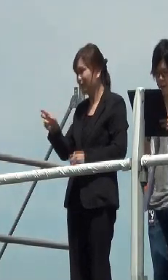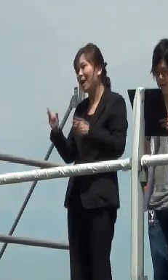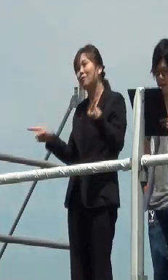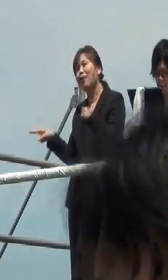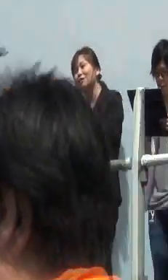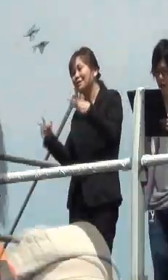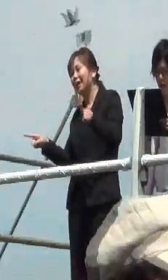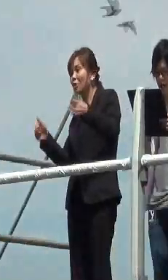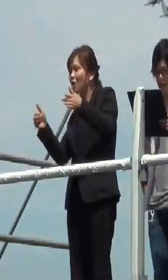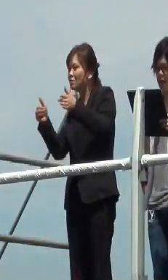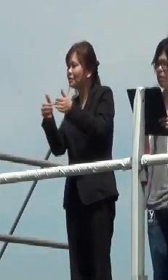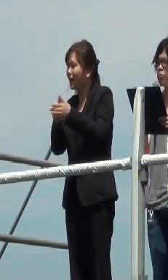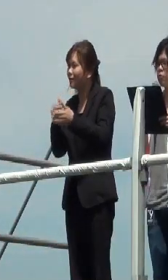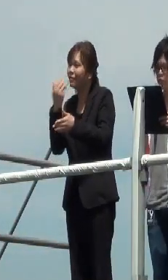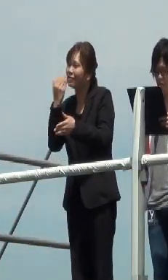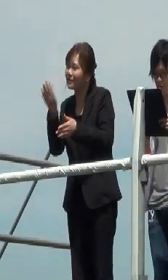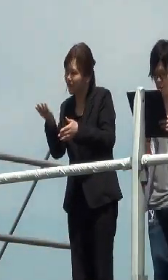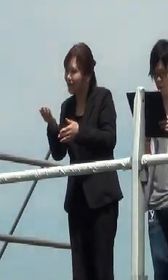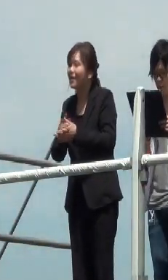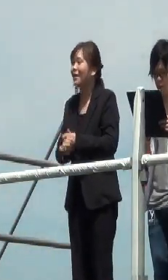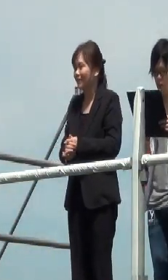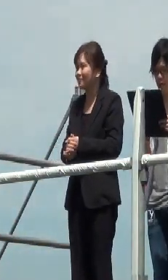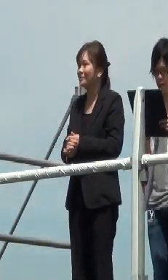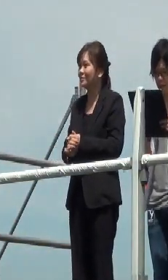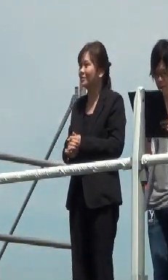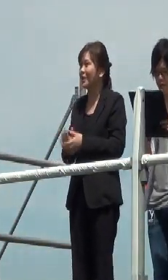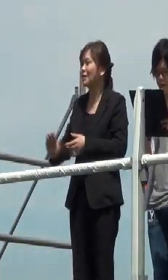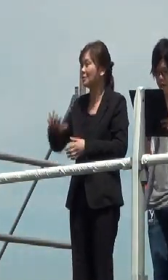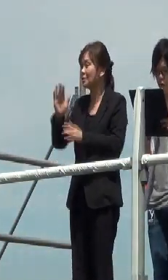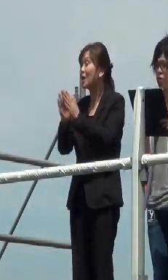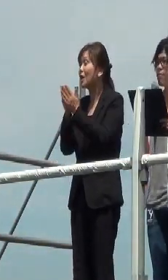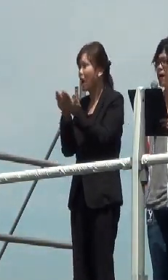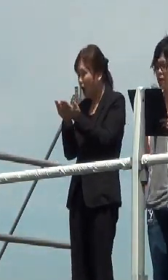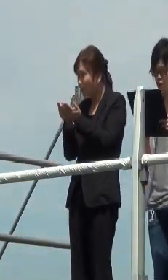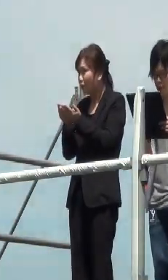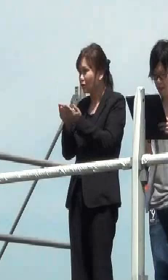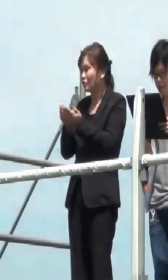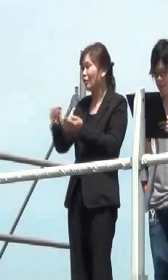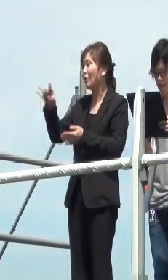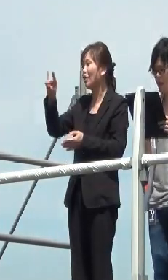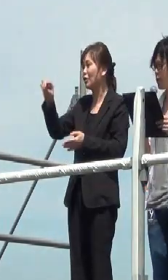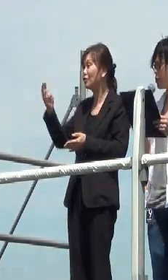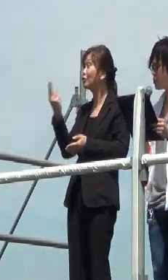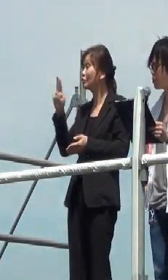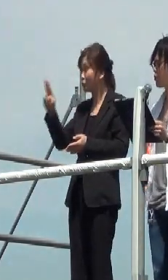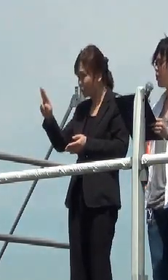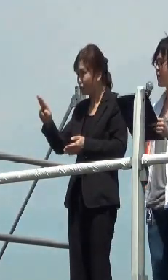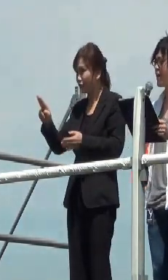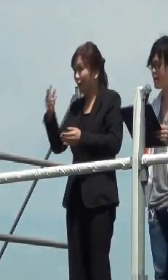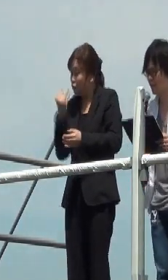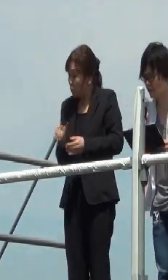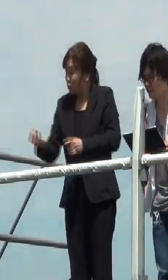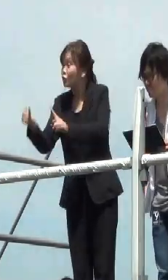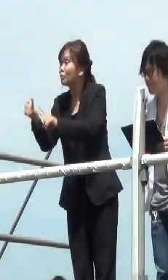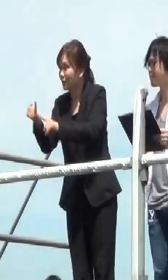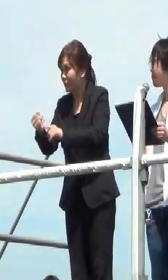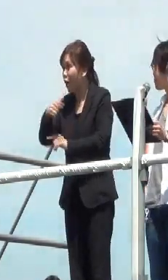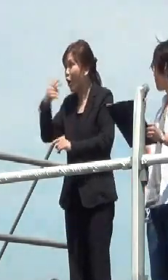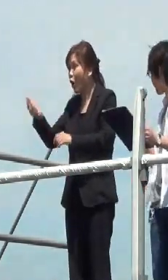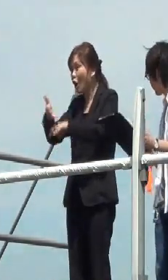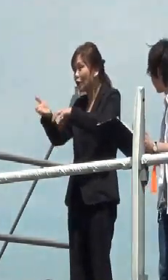に飾るのが坂本九さんの娘さんである大島花子さんです。よろしくお願いします